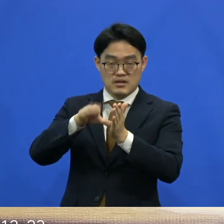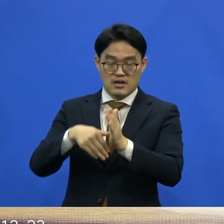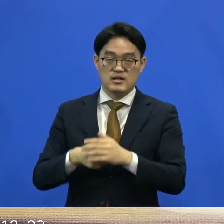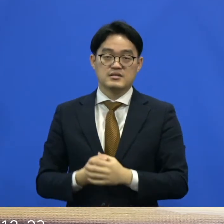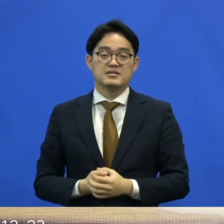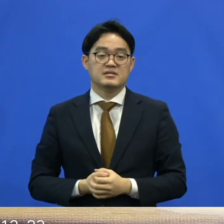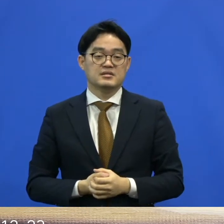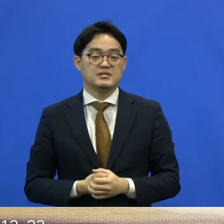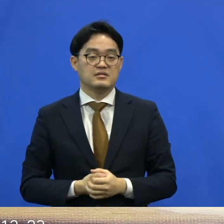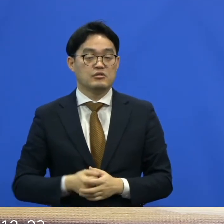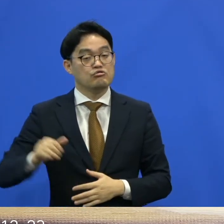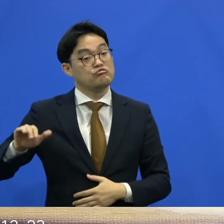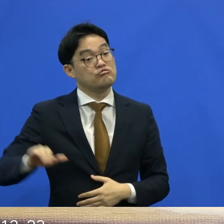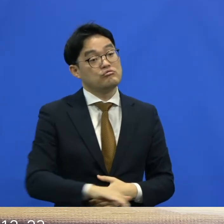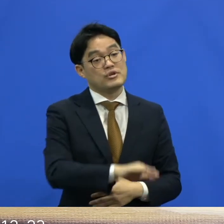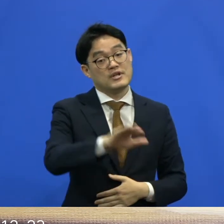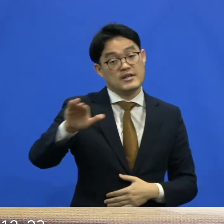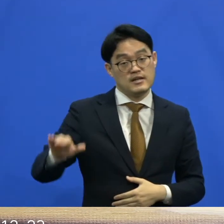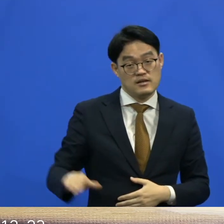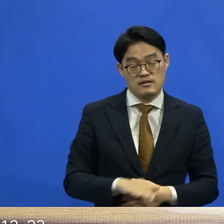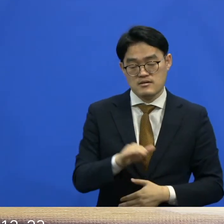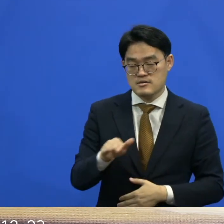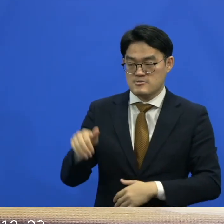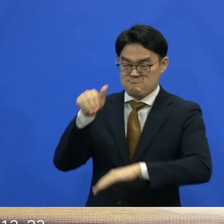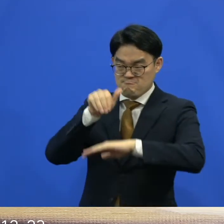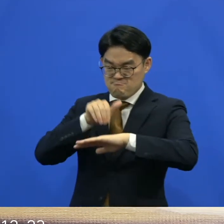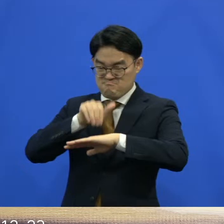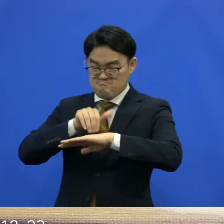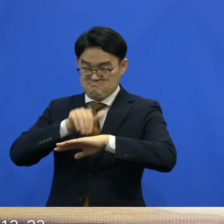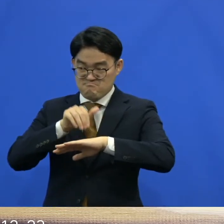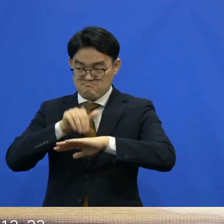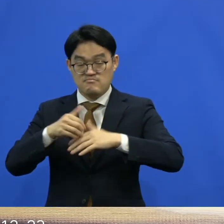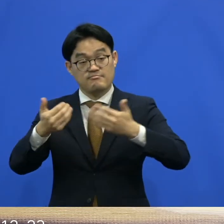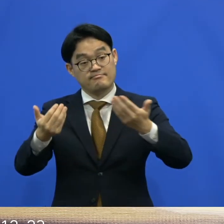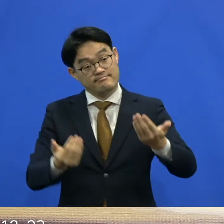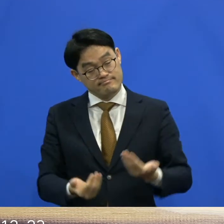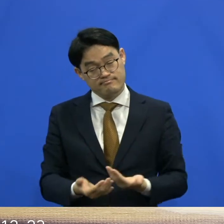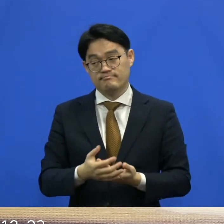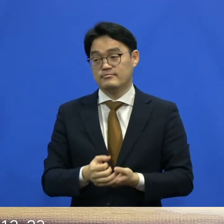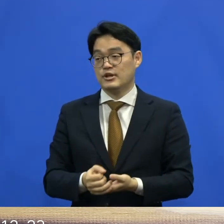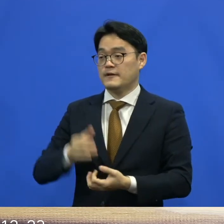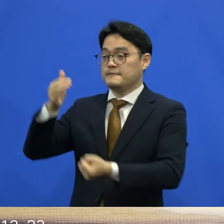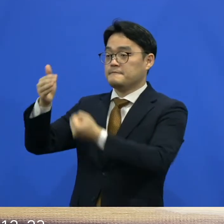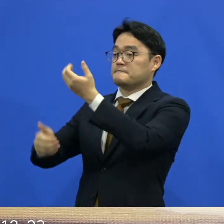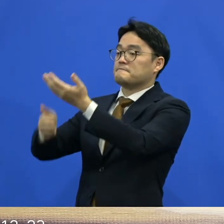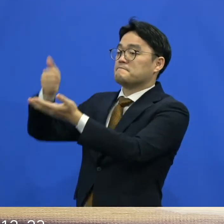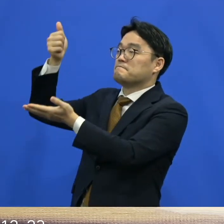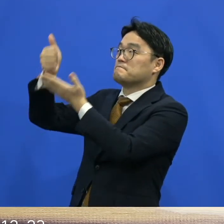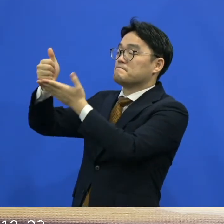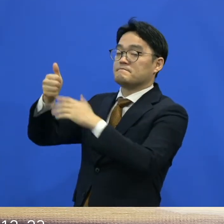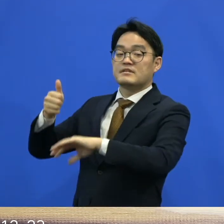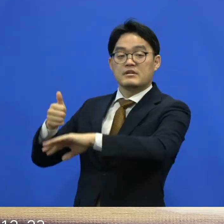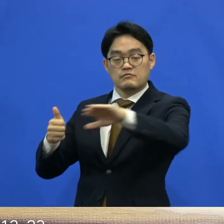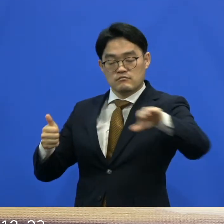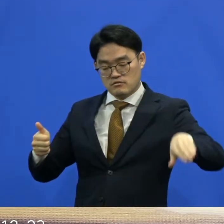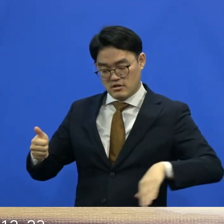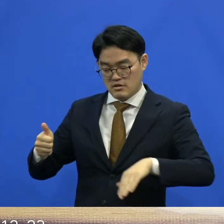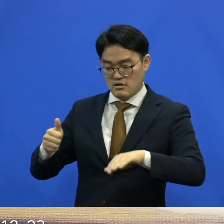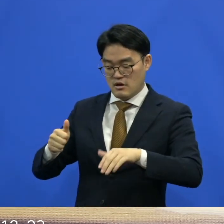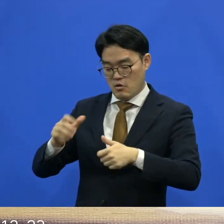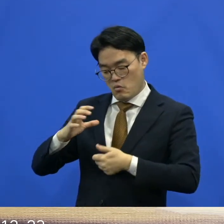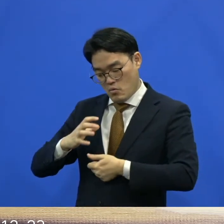그리고 우리를 단련하심으로 하나님께서 우리를 통해서 또 다른